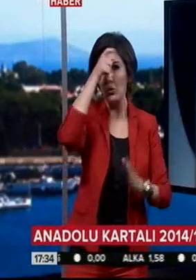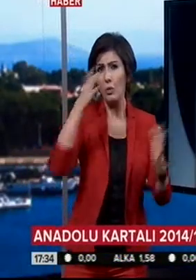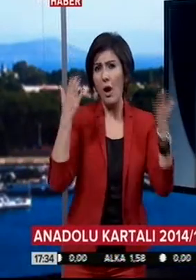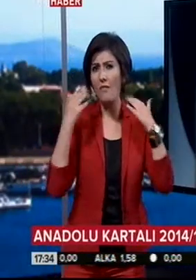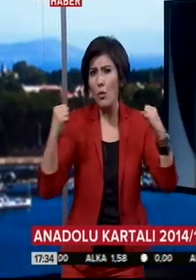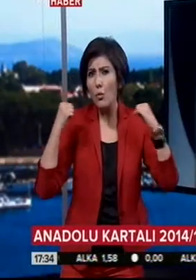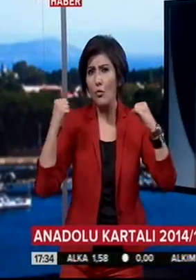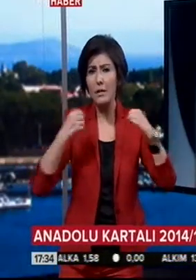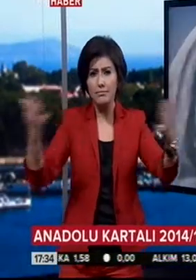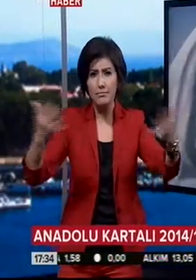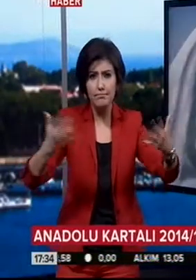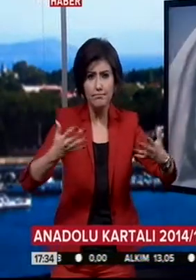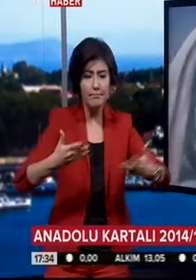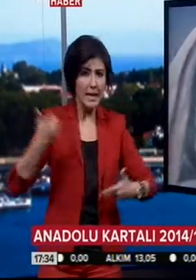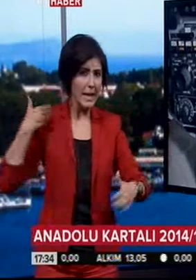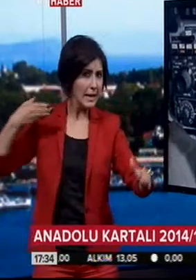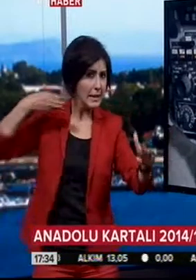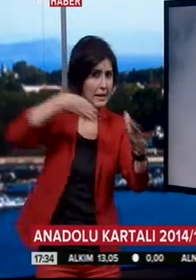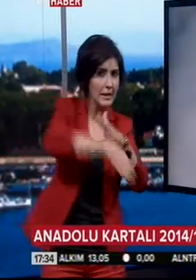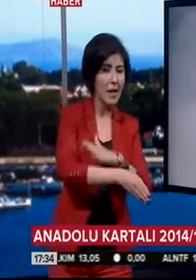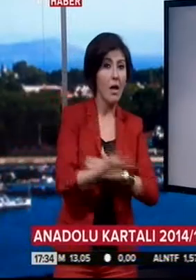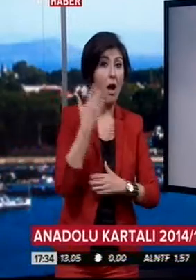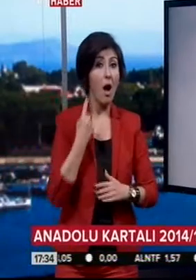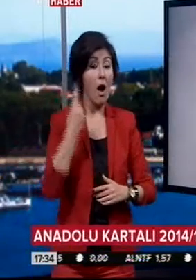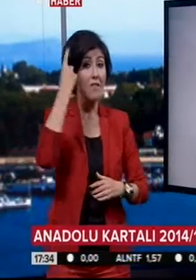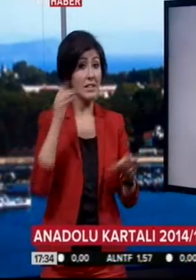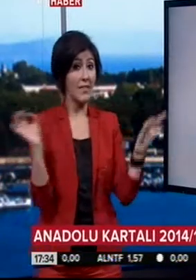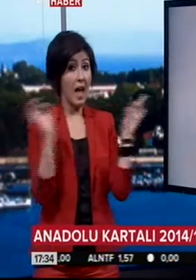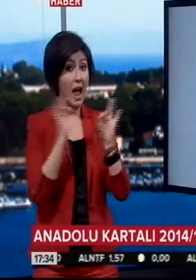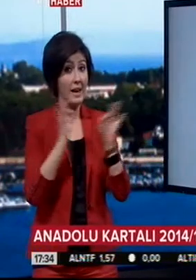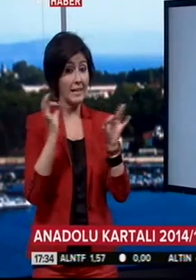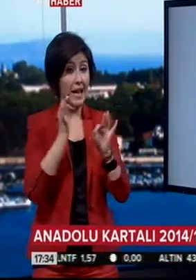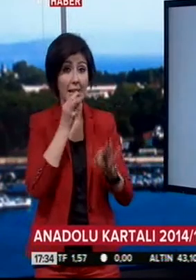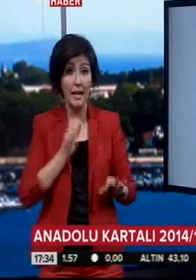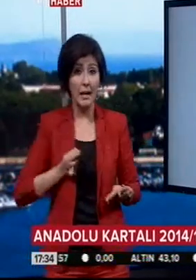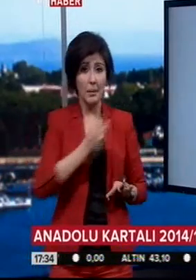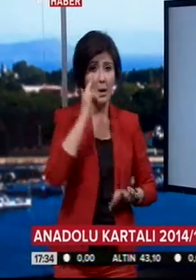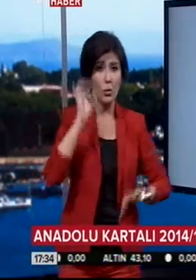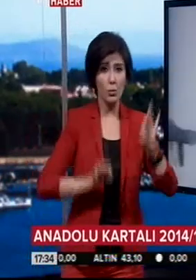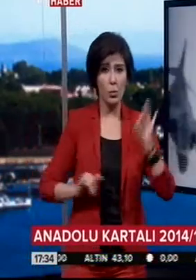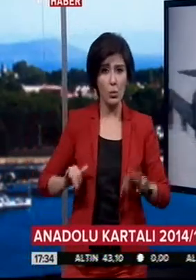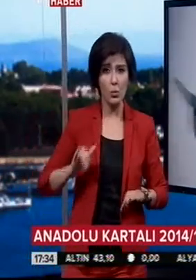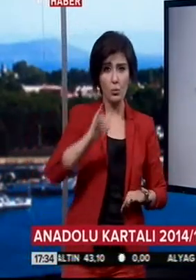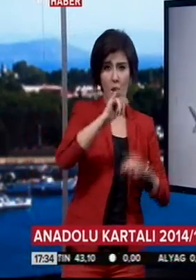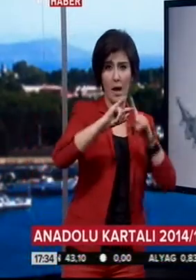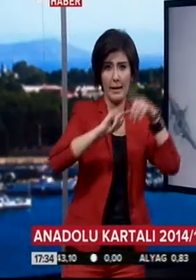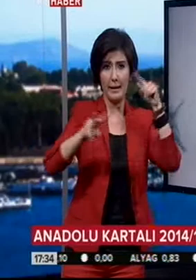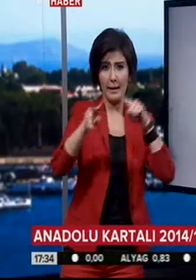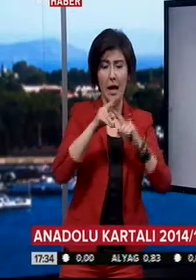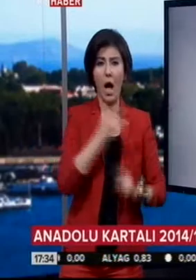Hava Kuvvetleri envanterine yeni giren havadan erken ihbar ve kontrol uçağı HİK de Anadolu Kartalı